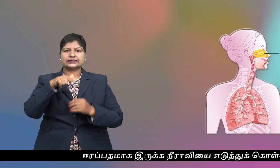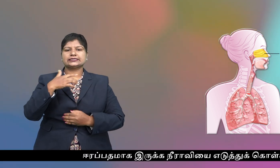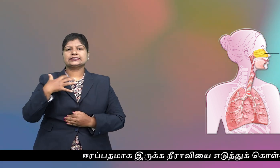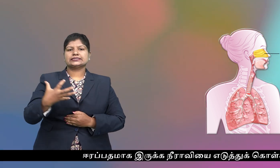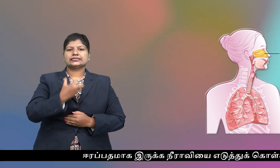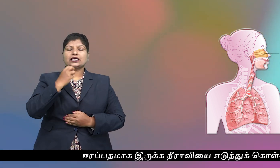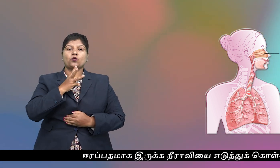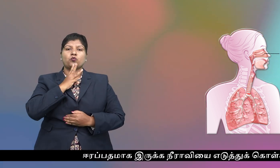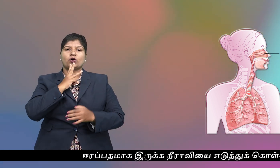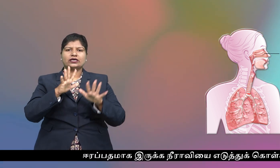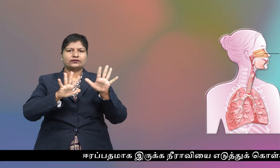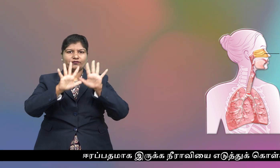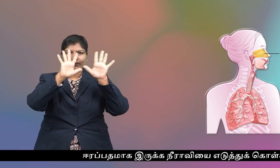நீராவியை எடுத்துக்கொள்கிறது.